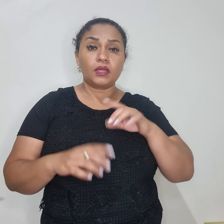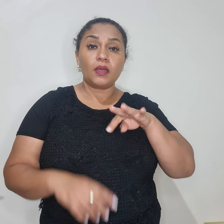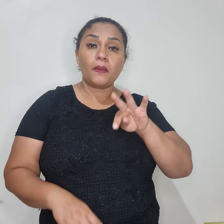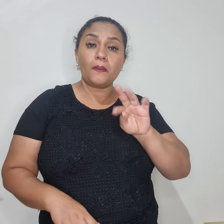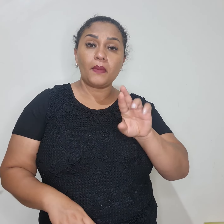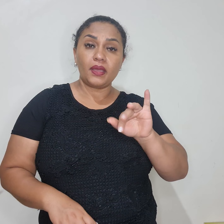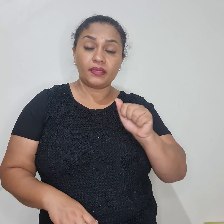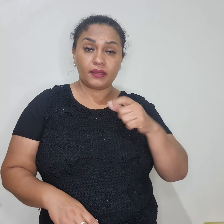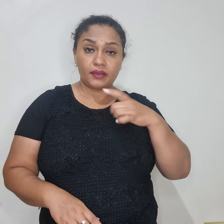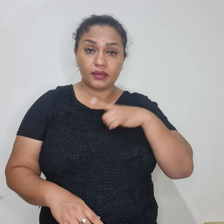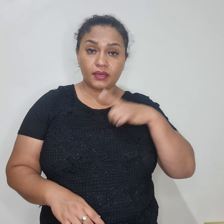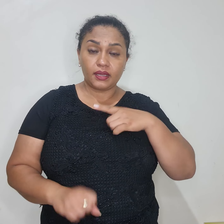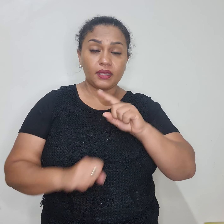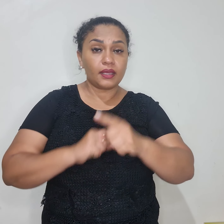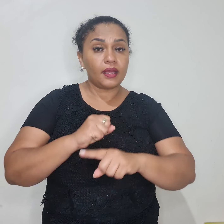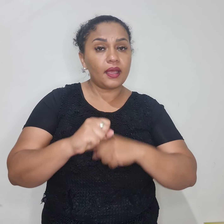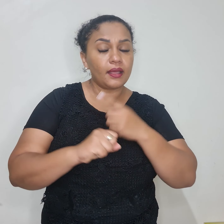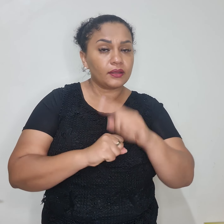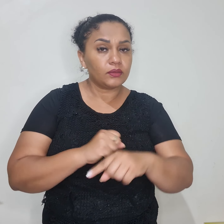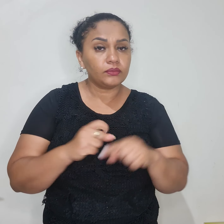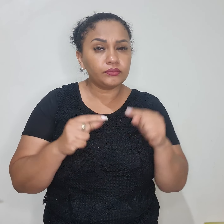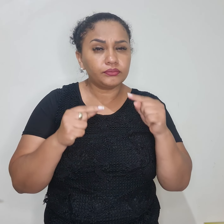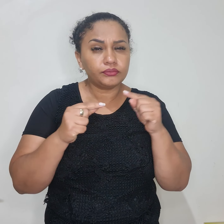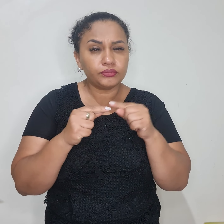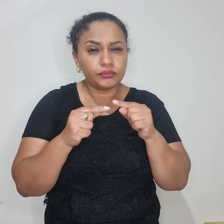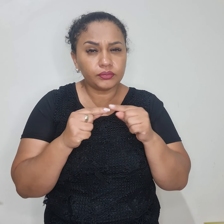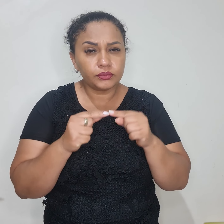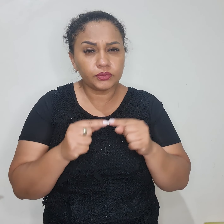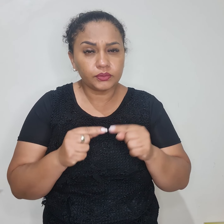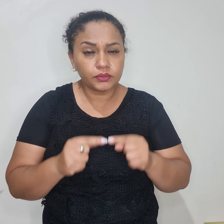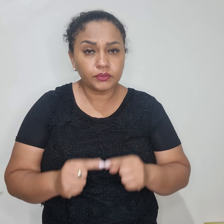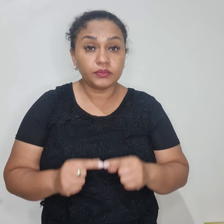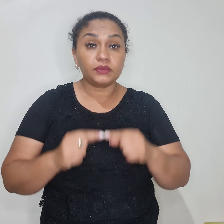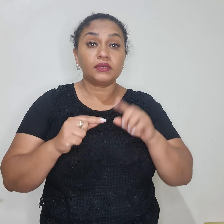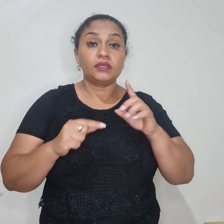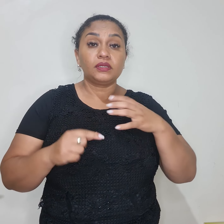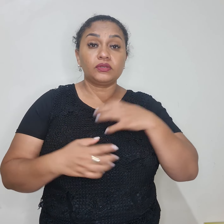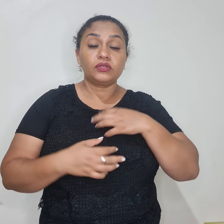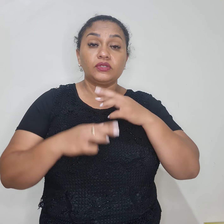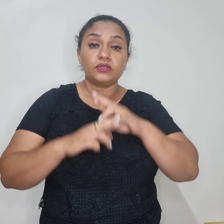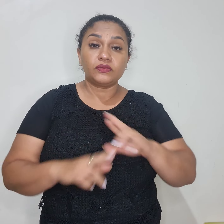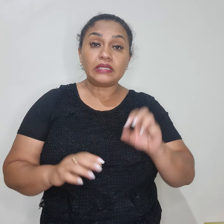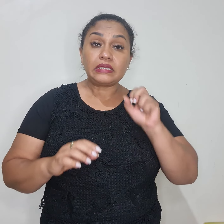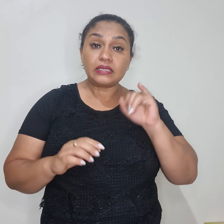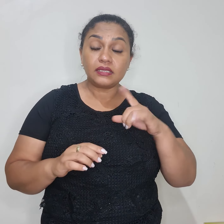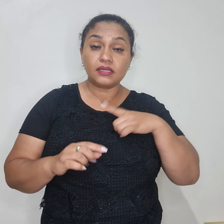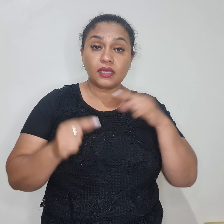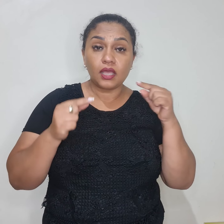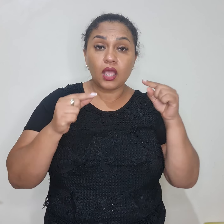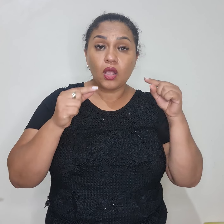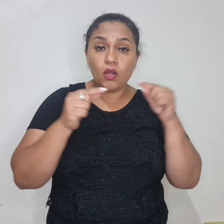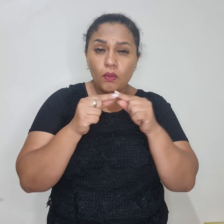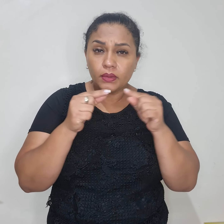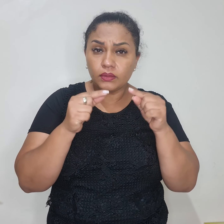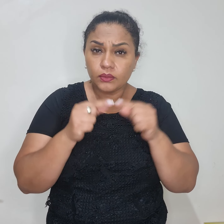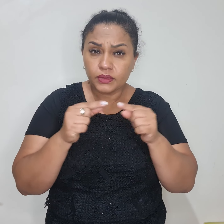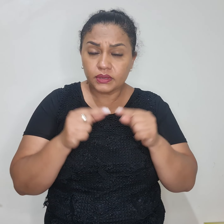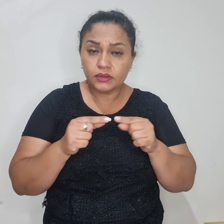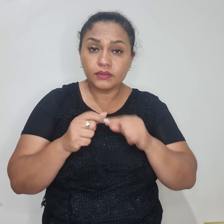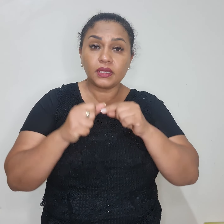de átomos e que esses não são iguais. Ou seja, quando você tinha associação de vários átomos, você tinha formação de elementos,